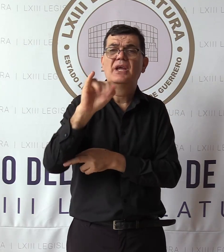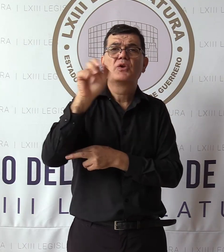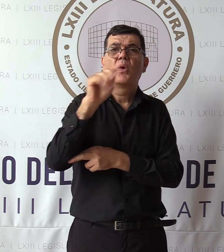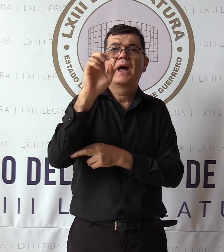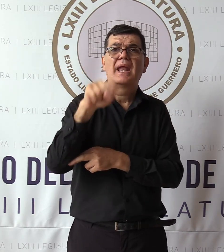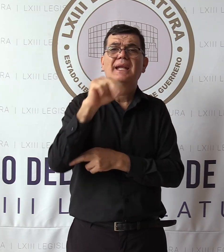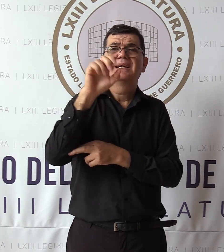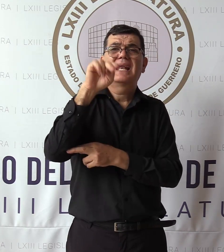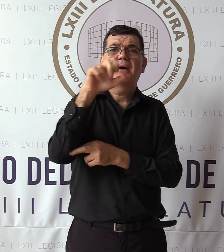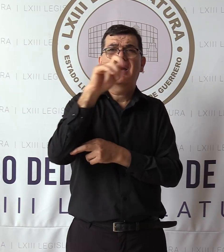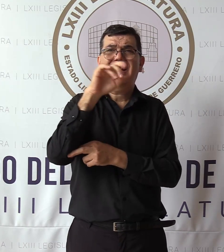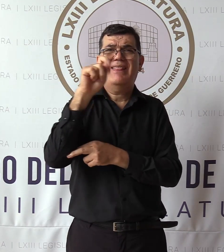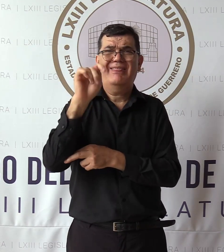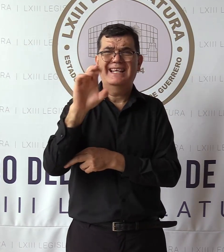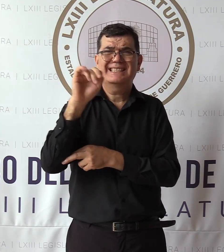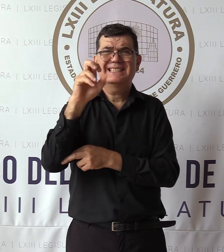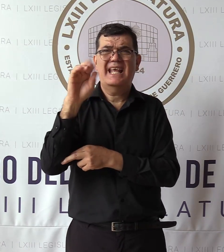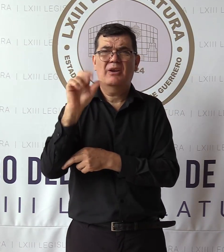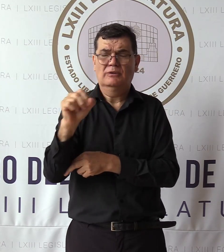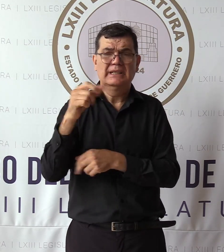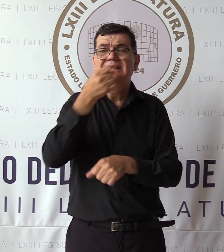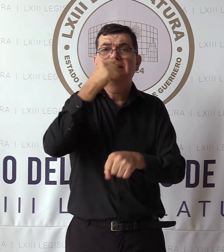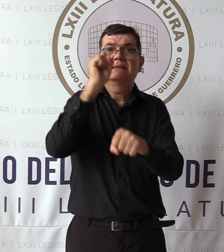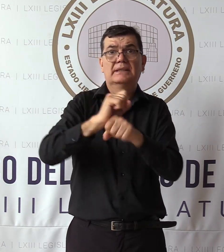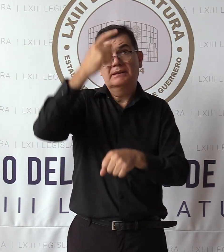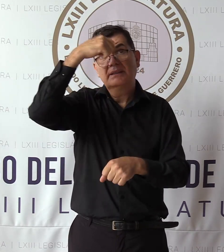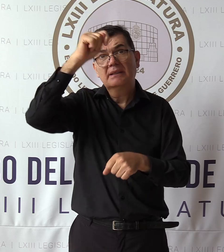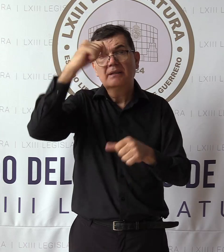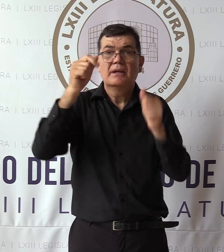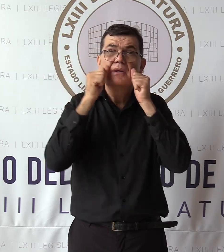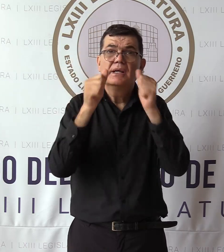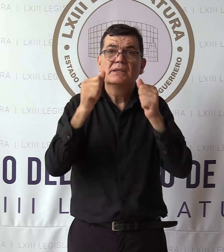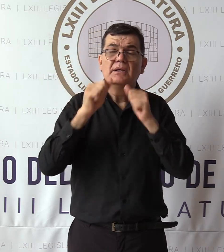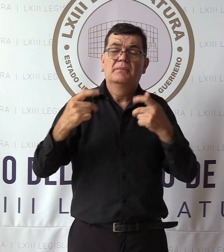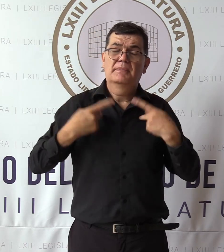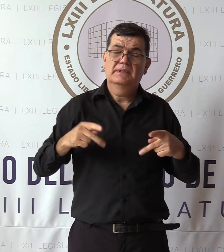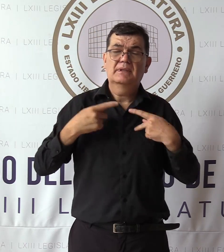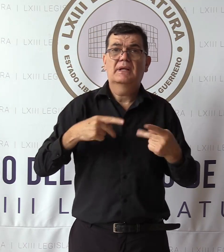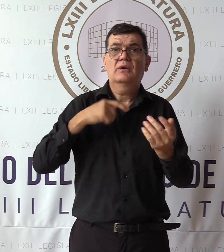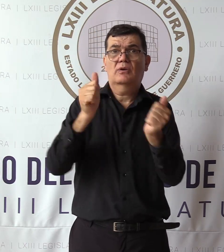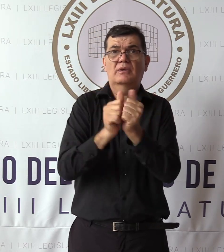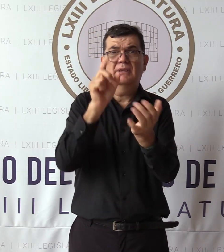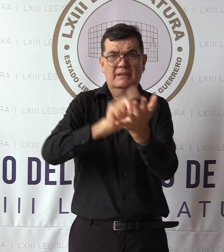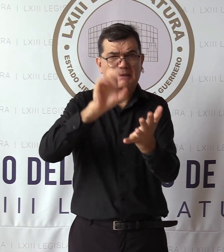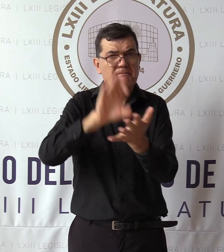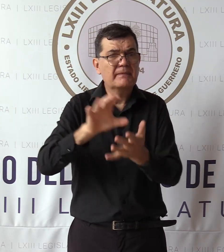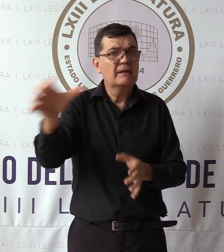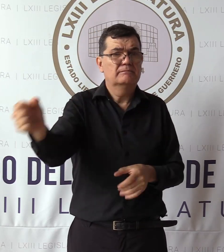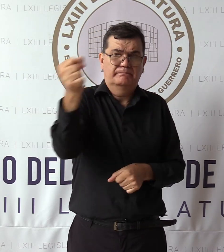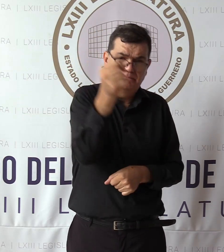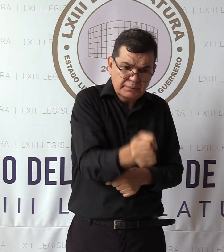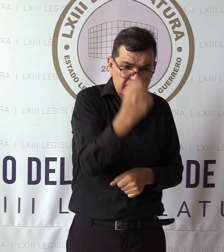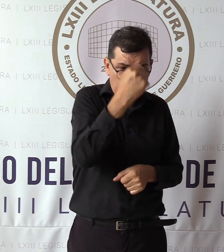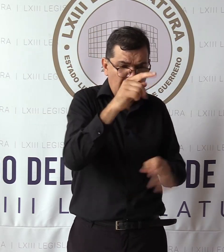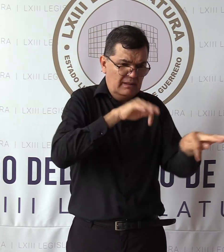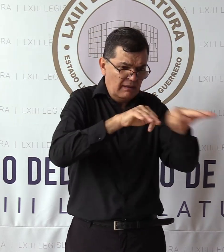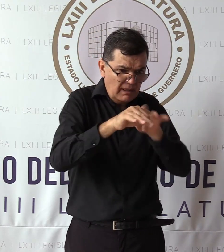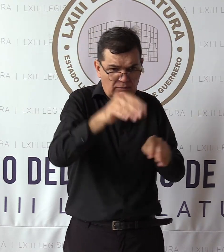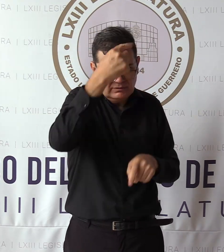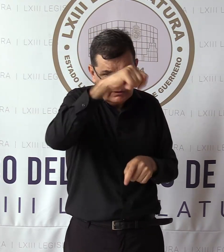Cisneros, secretario técnico de la Comisión de Atención a las Personas con Discapacidad, a los trabajos técnicos del Grupo Técnico de